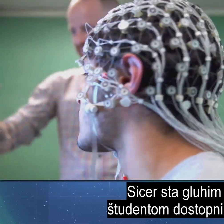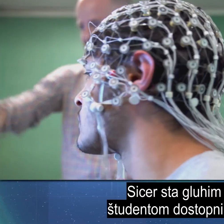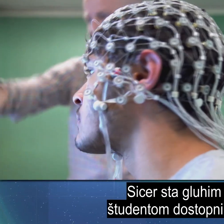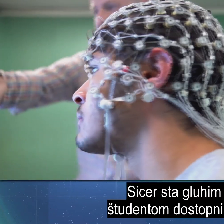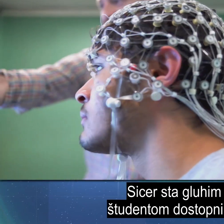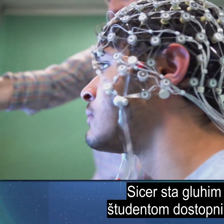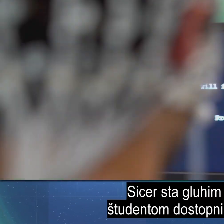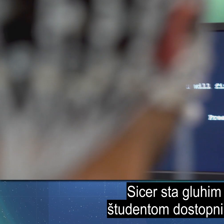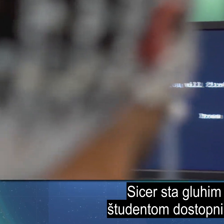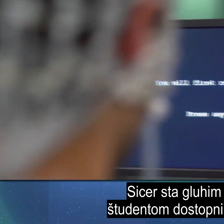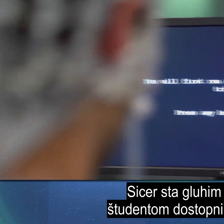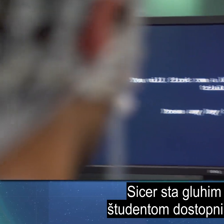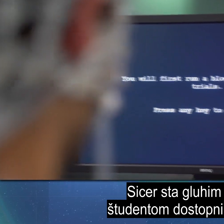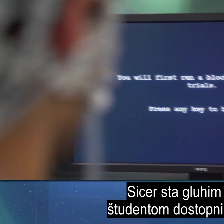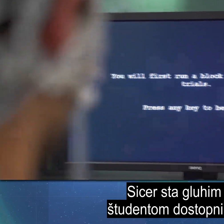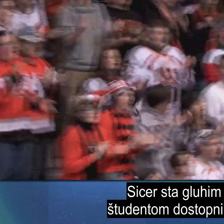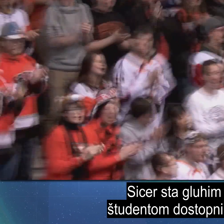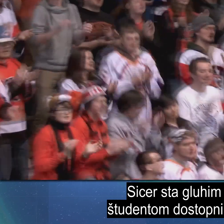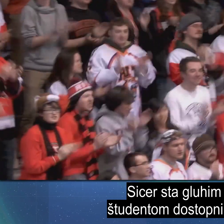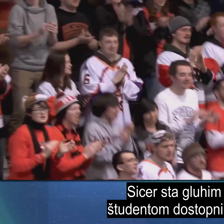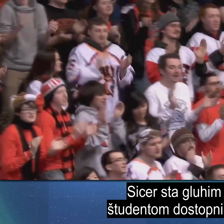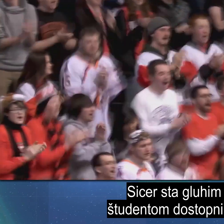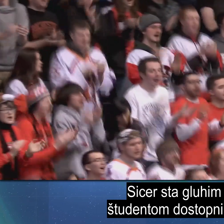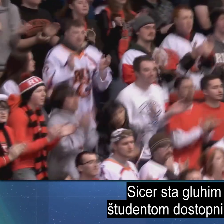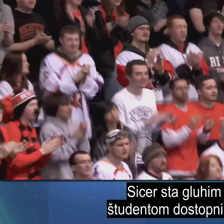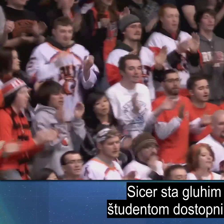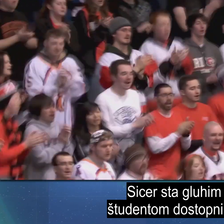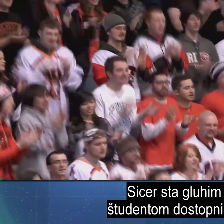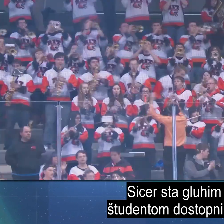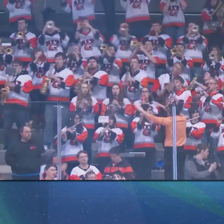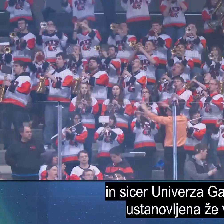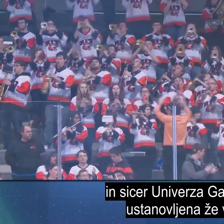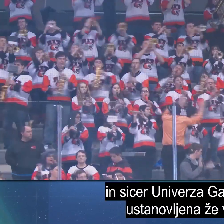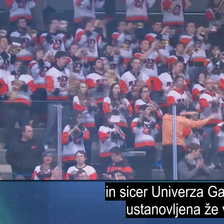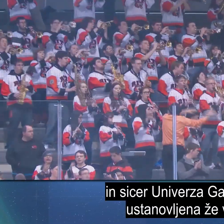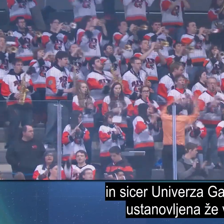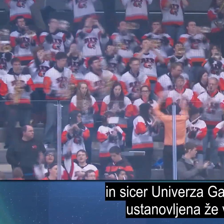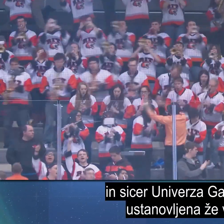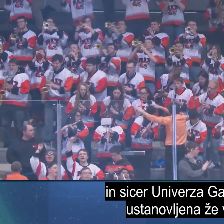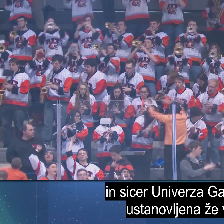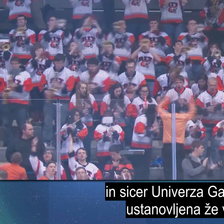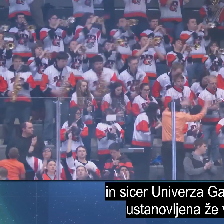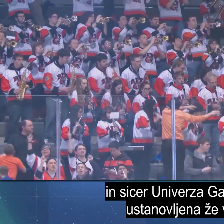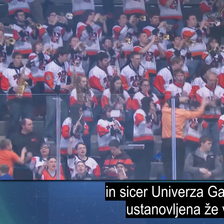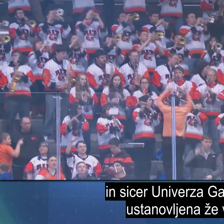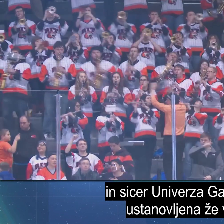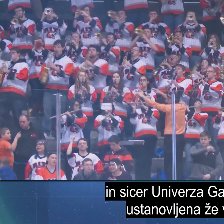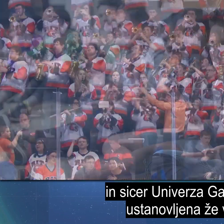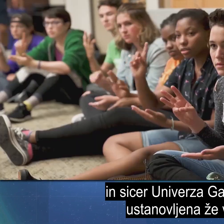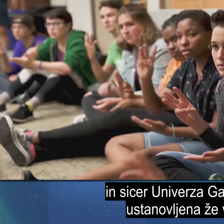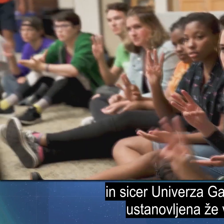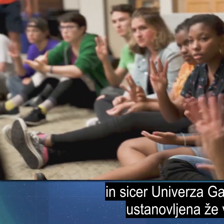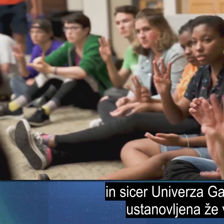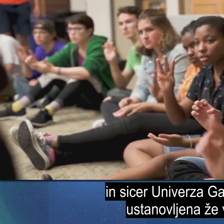Sicer sta gluhim in naglušnim študentom dostopni še 2 univerzi, in sicer Univerza Gallaudet, ta je bila ustanovljena že